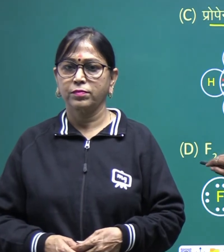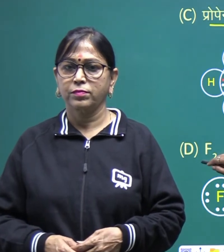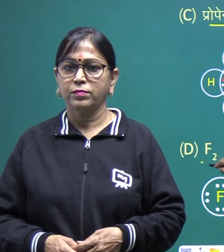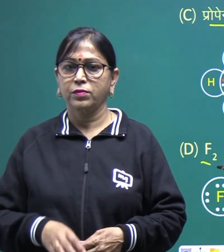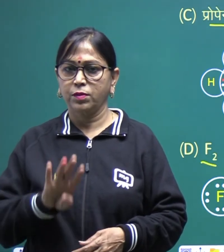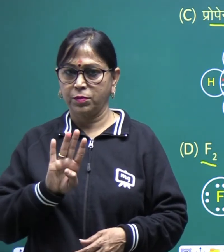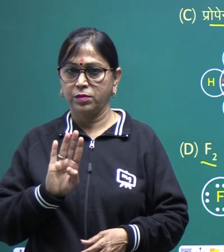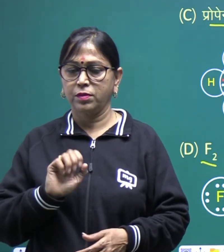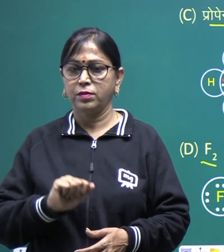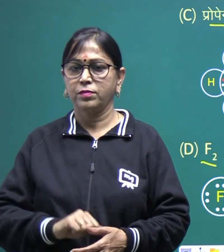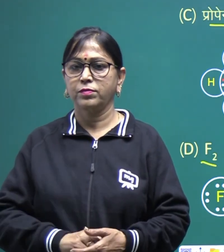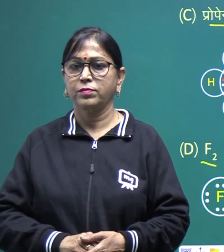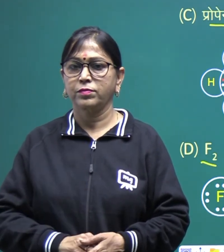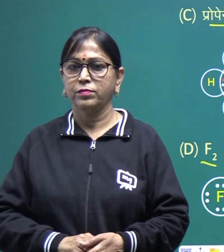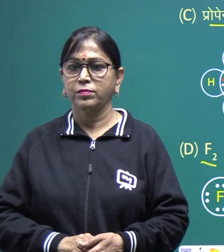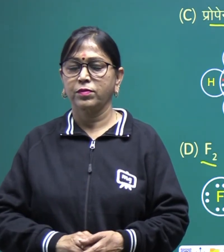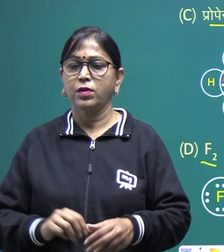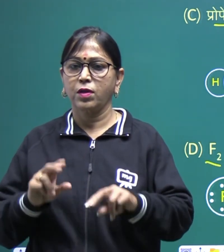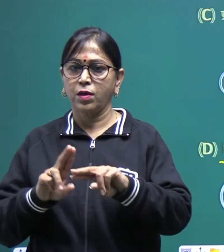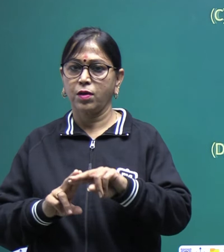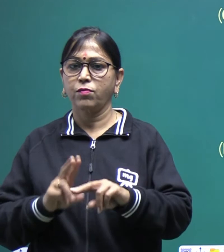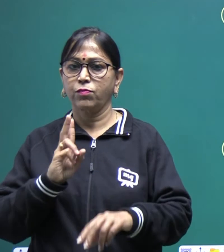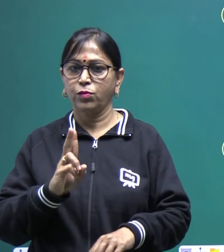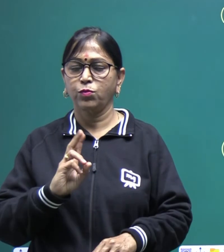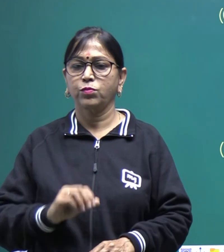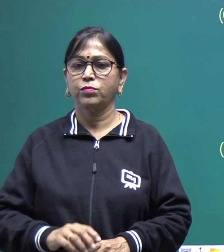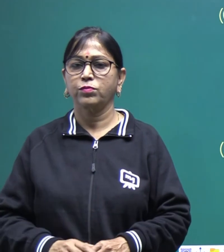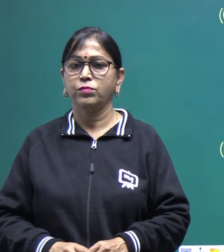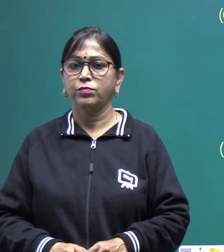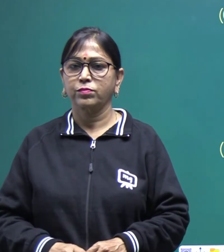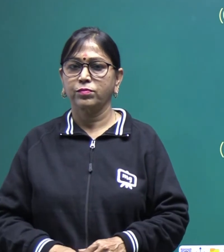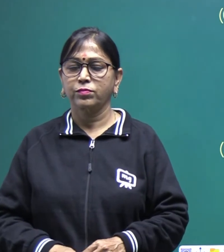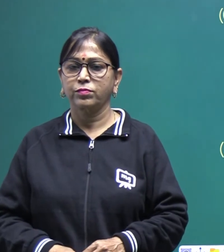नंबर 4, F2।